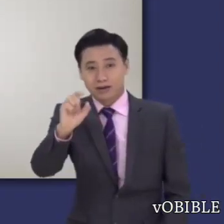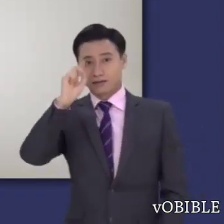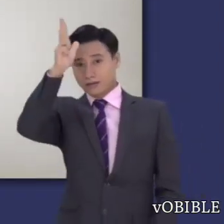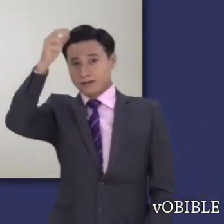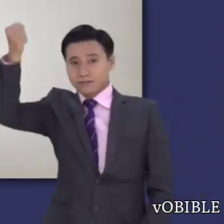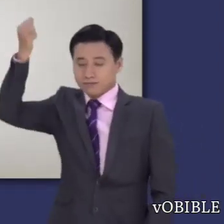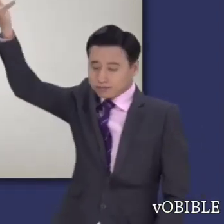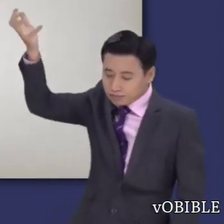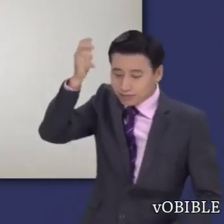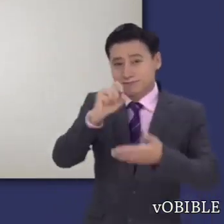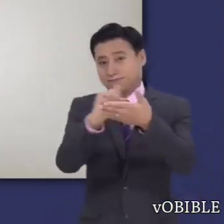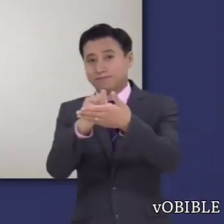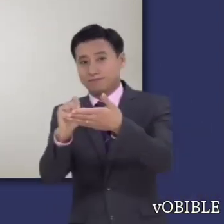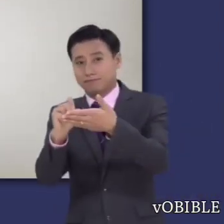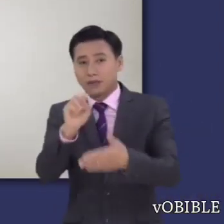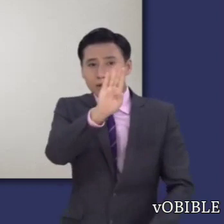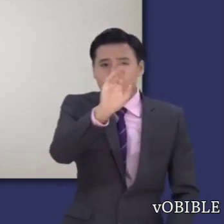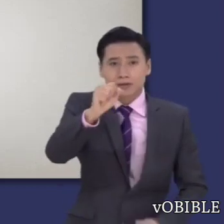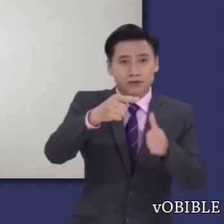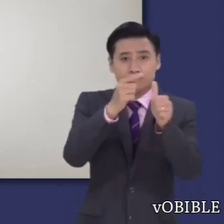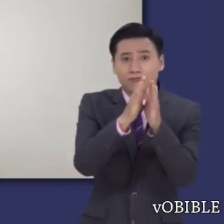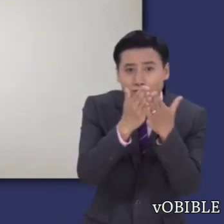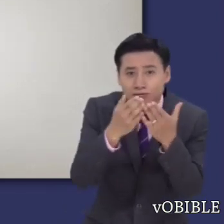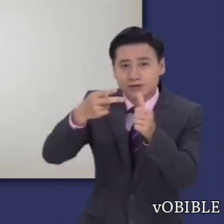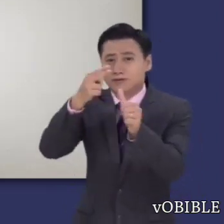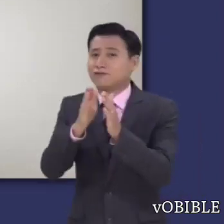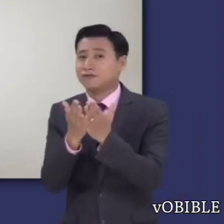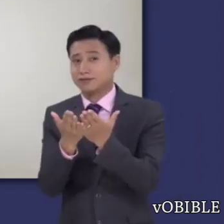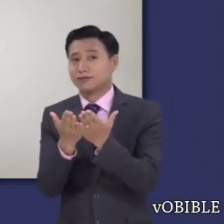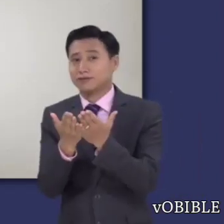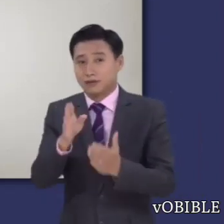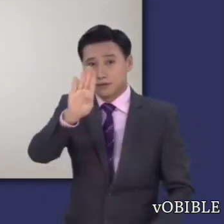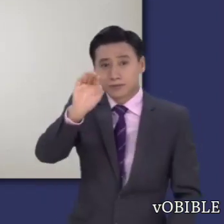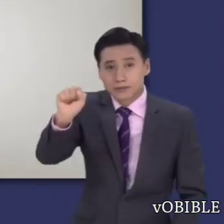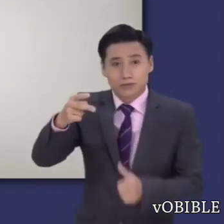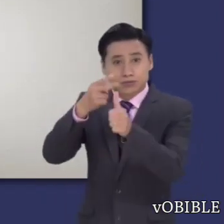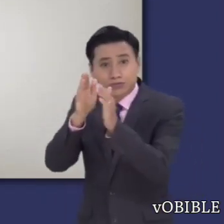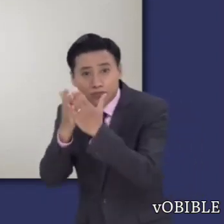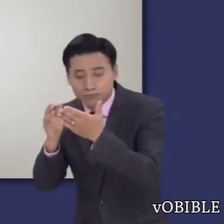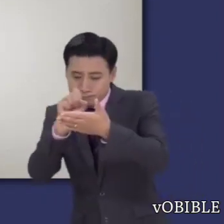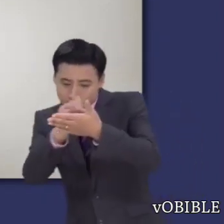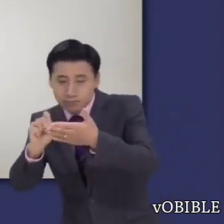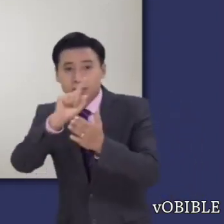使徒彼得指出，彼得前书和后书这两封受上帝启示的书信是由他写